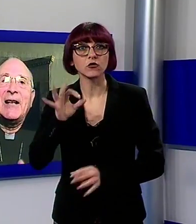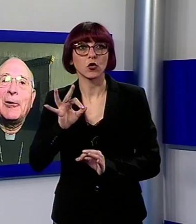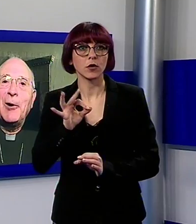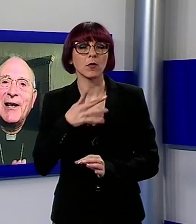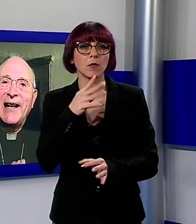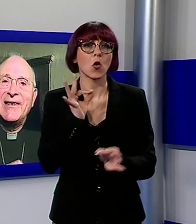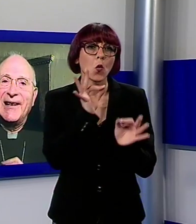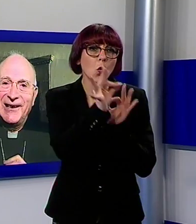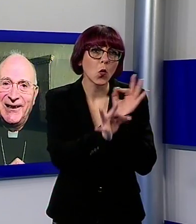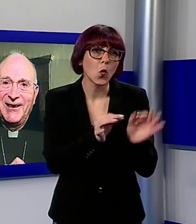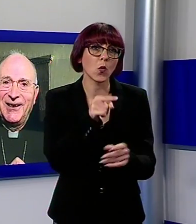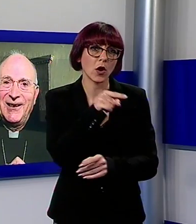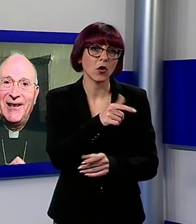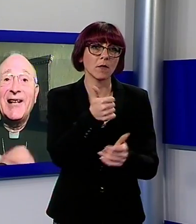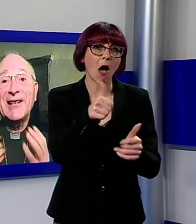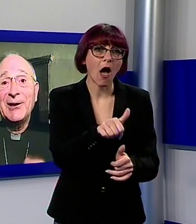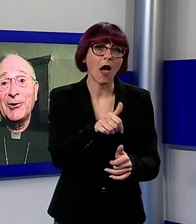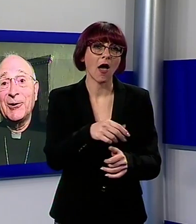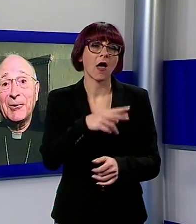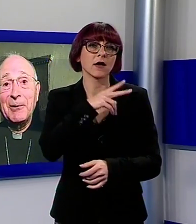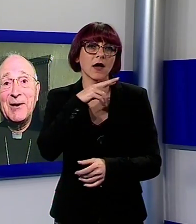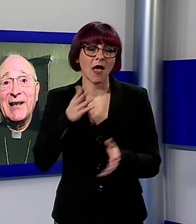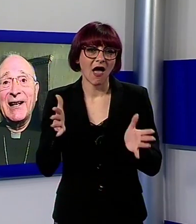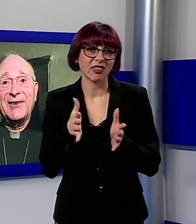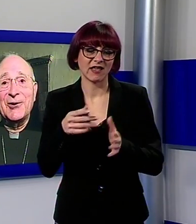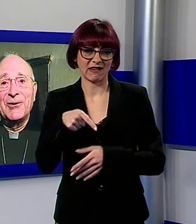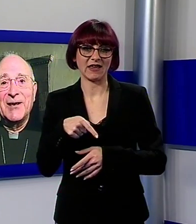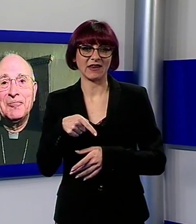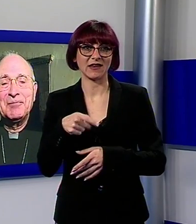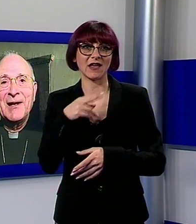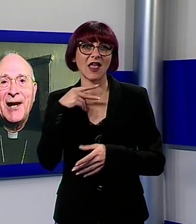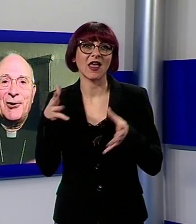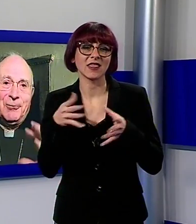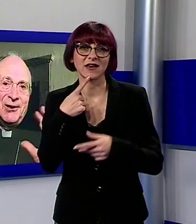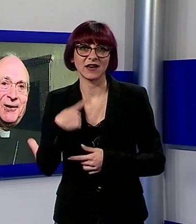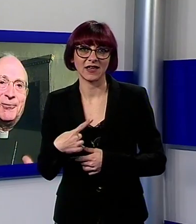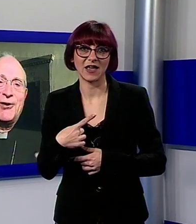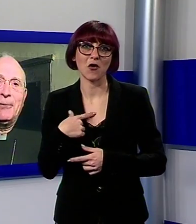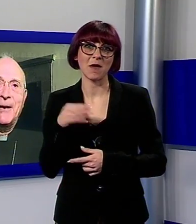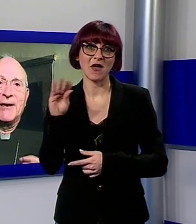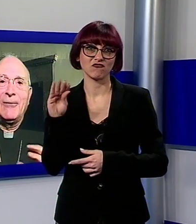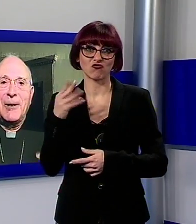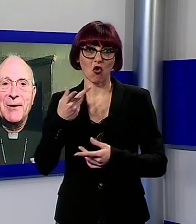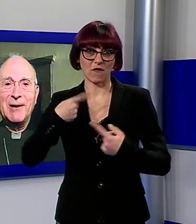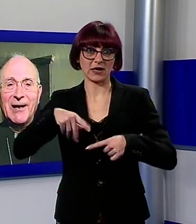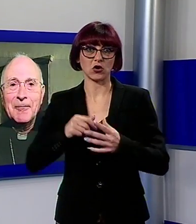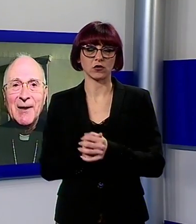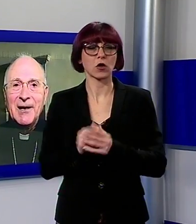prende a cuore gli agnellini. Gli agnellini sono i nostri bambini, ragazzi e giovani. Esce, quindi usciamo dalla metafora biblica. Il